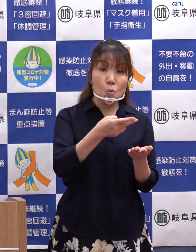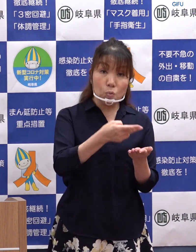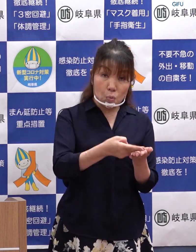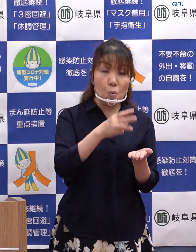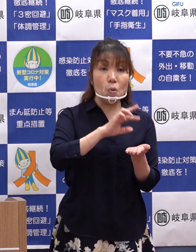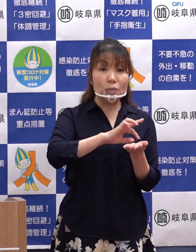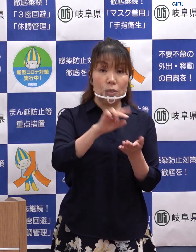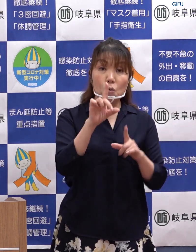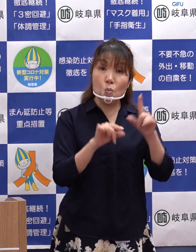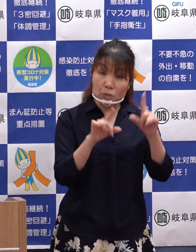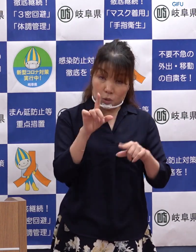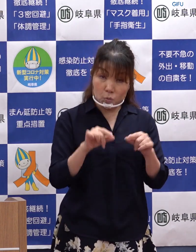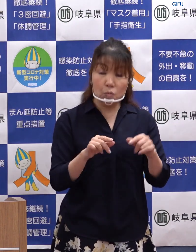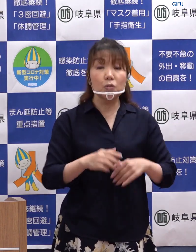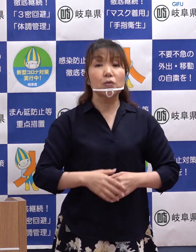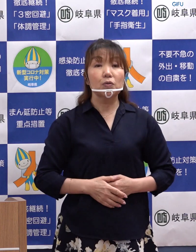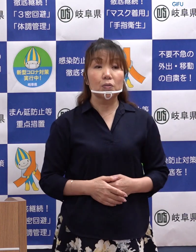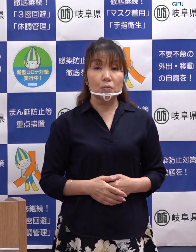が、